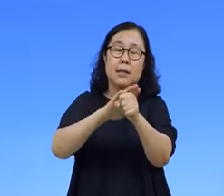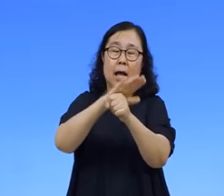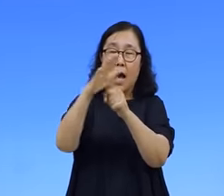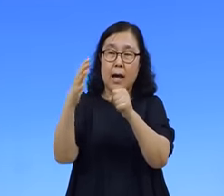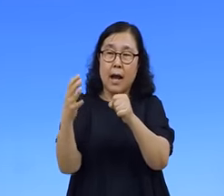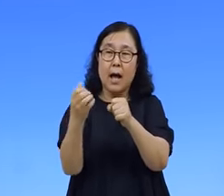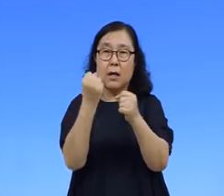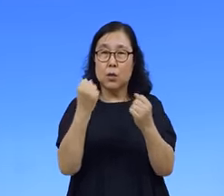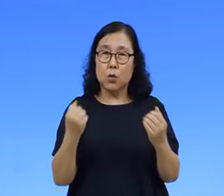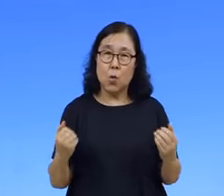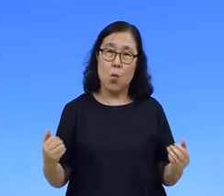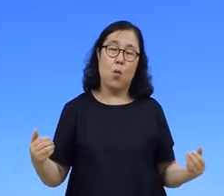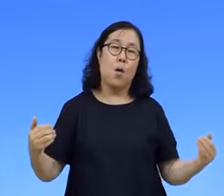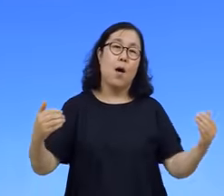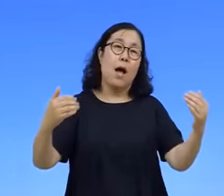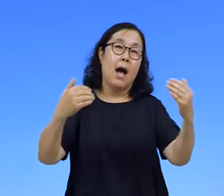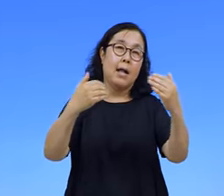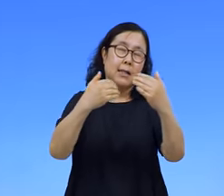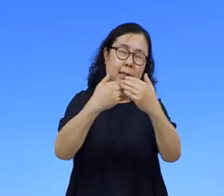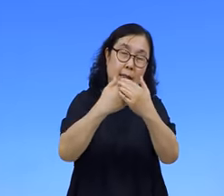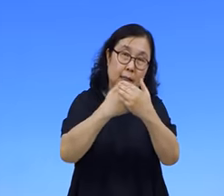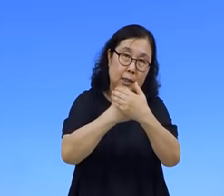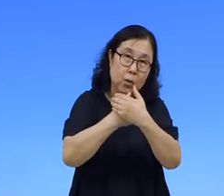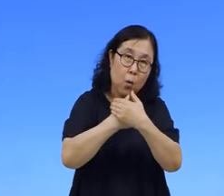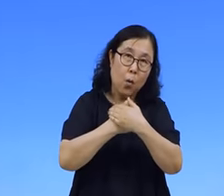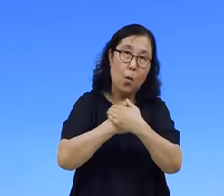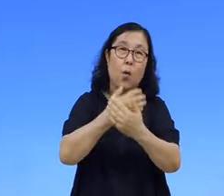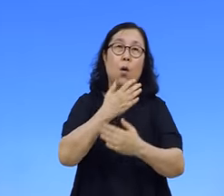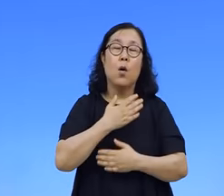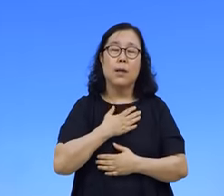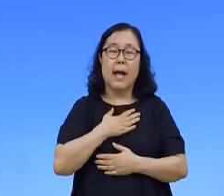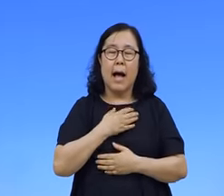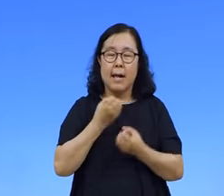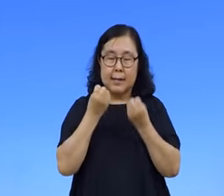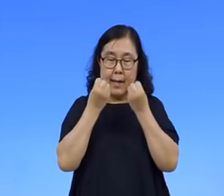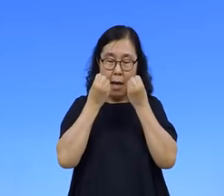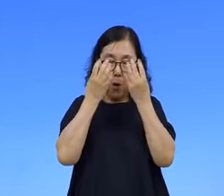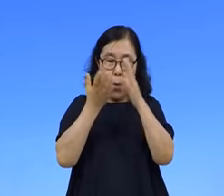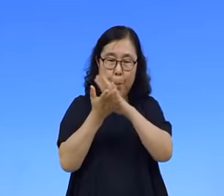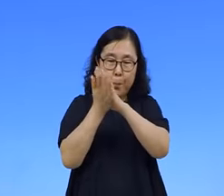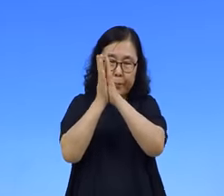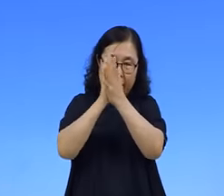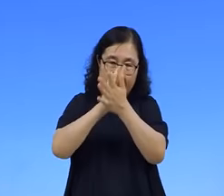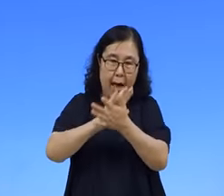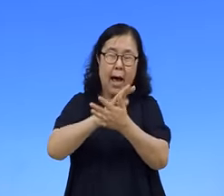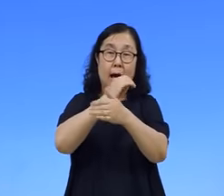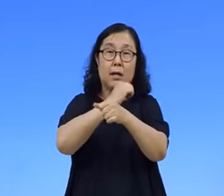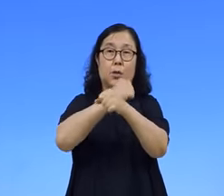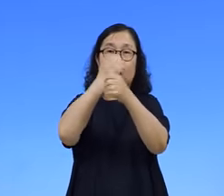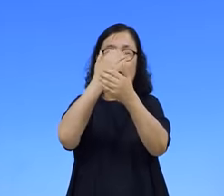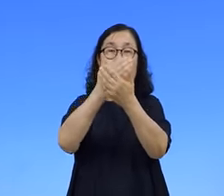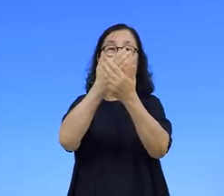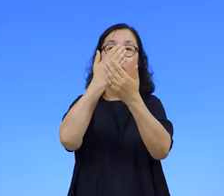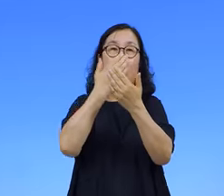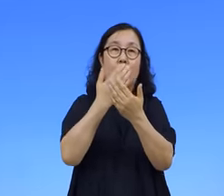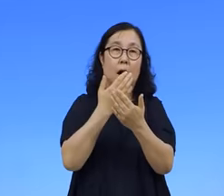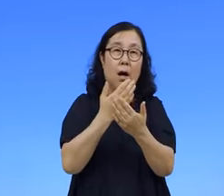사랑으로 안으시고 간절히 사모하십니다. 날 새롭게 하소서.